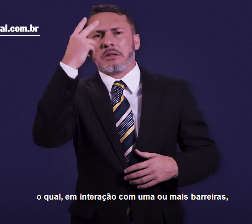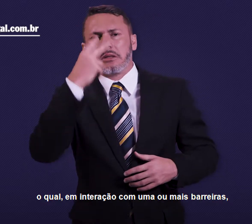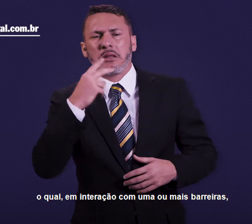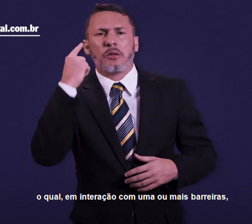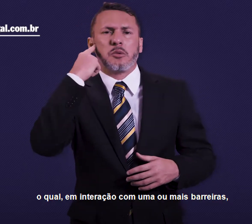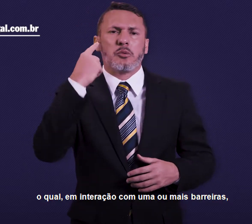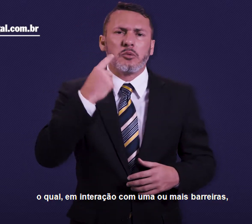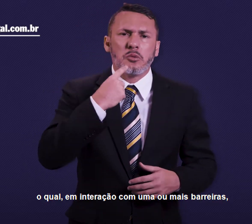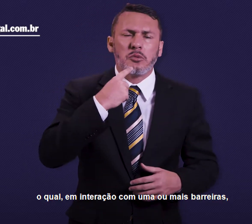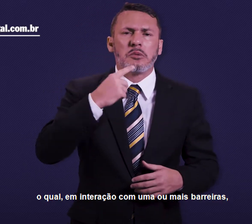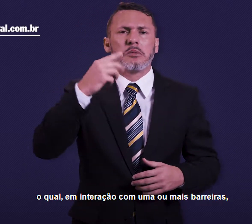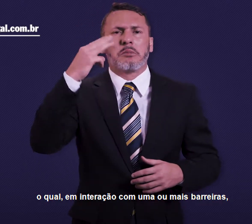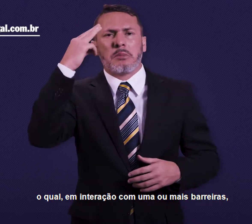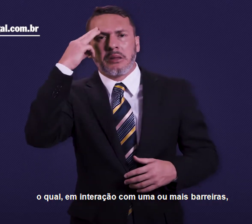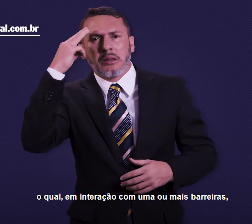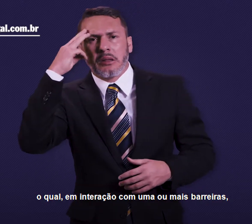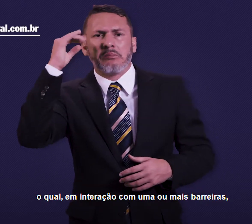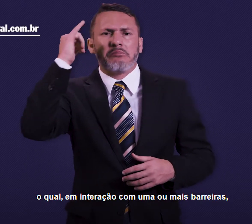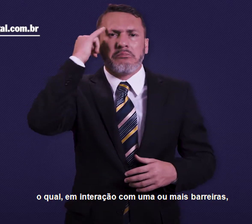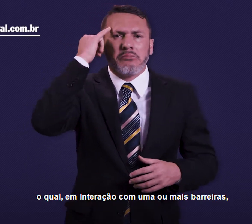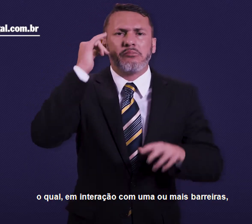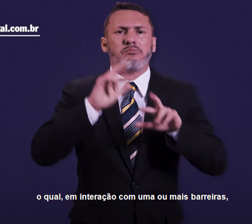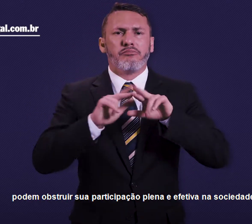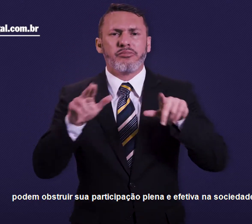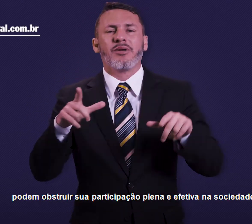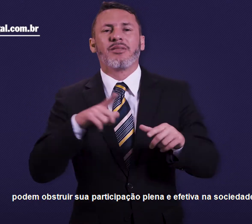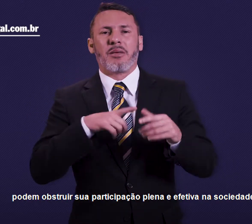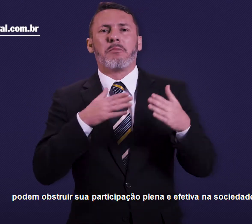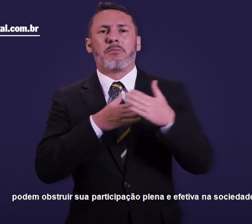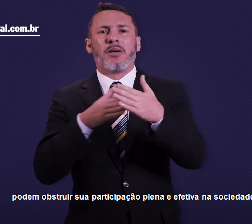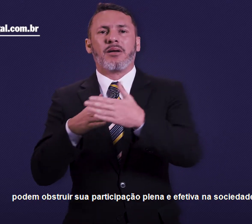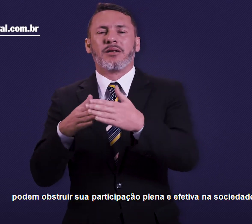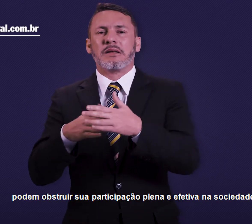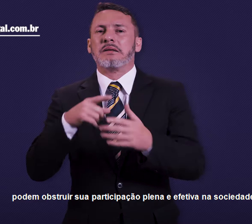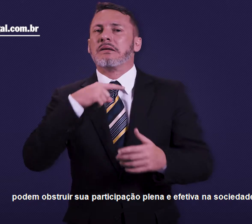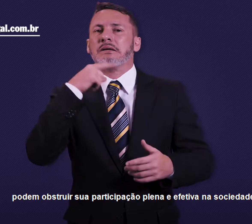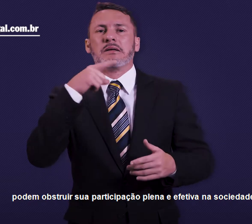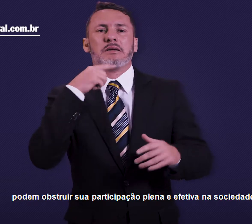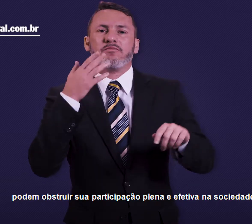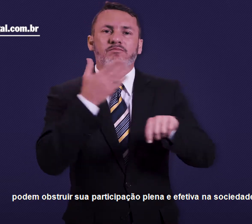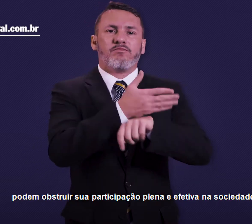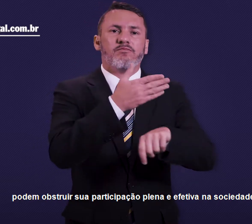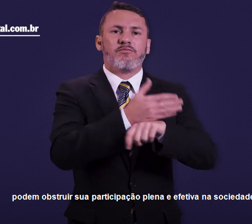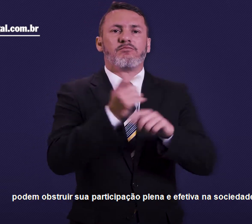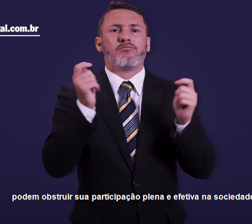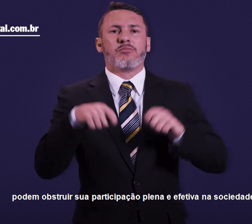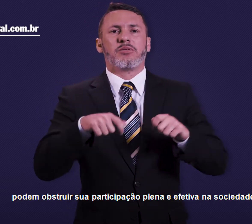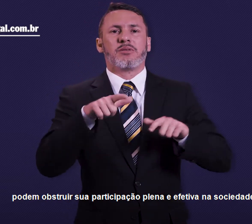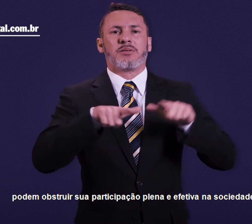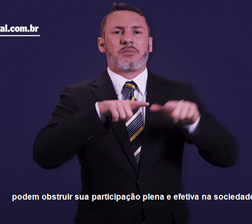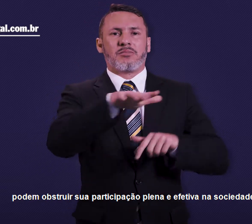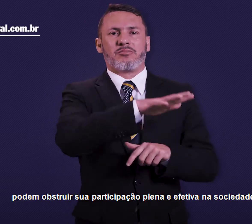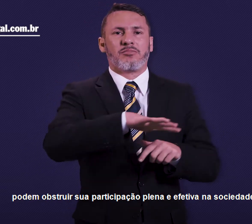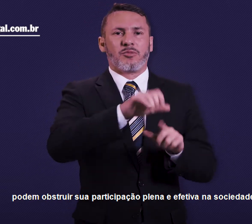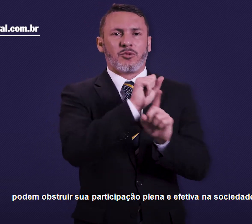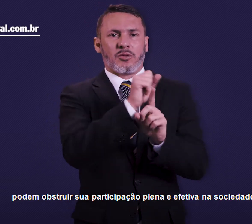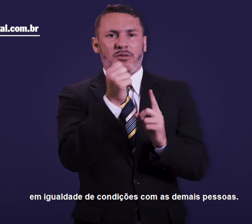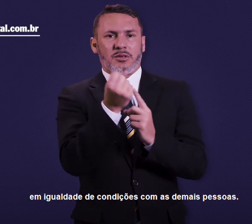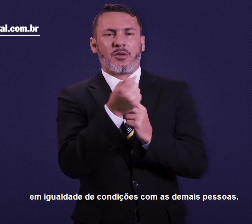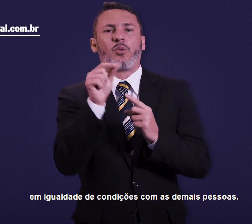qual, em interação com uma ou mais barreiras, podem obstruir sua participação plena e efetiva na sociedade em